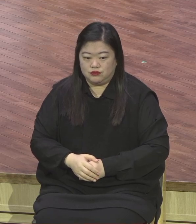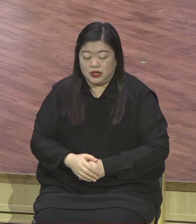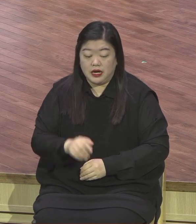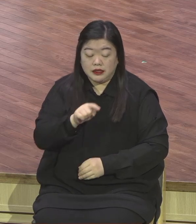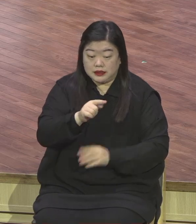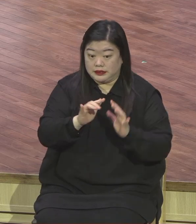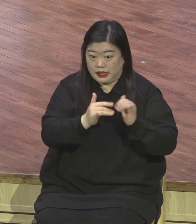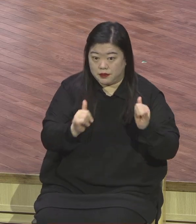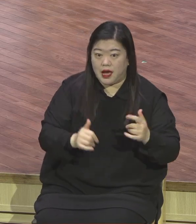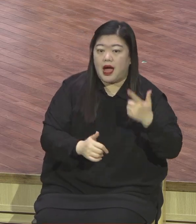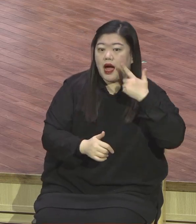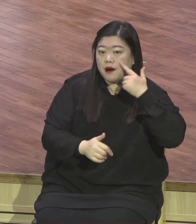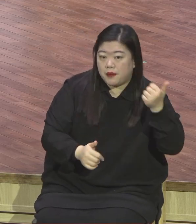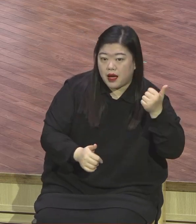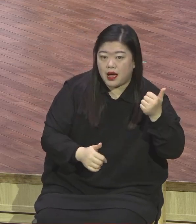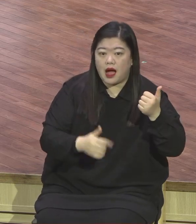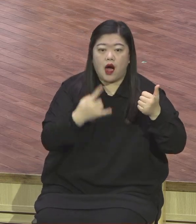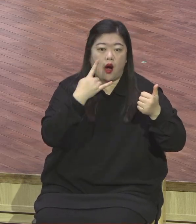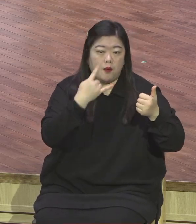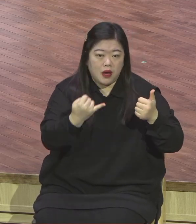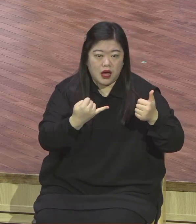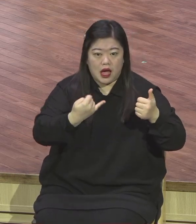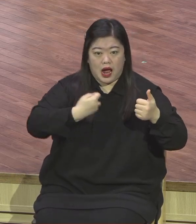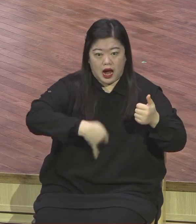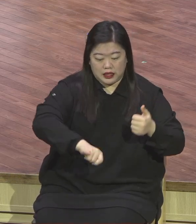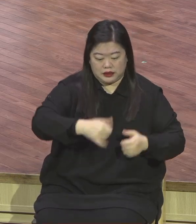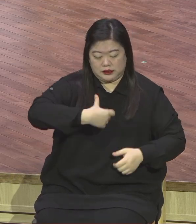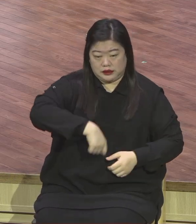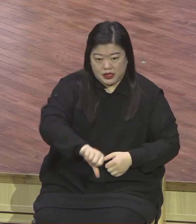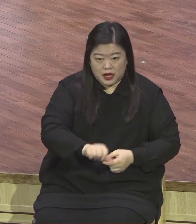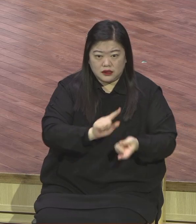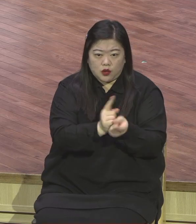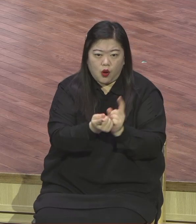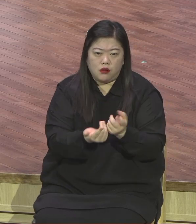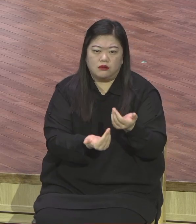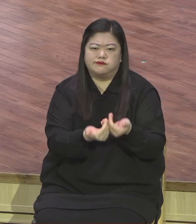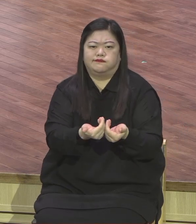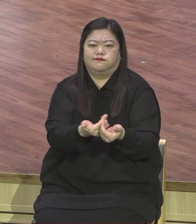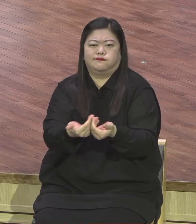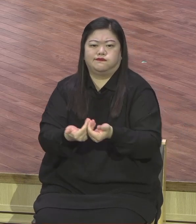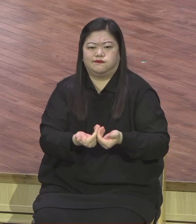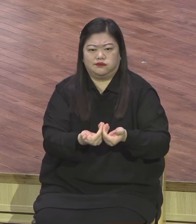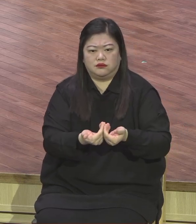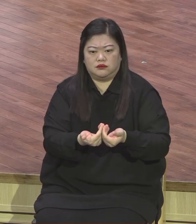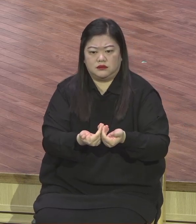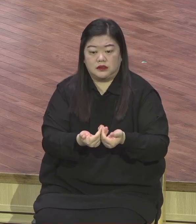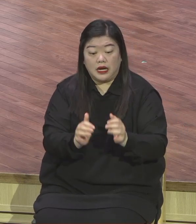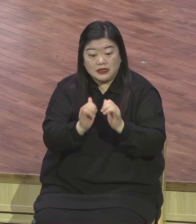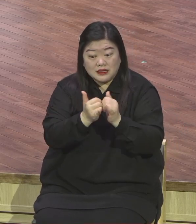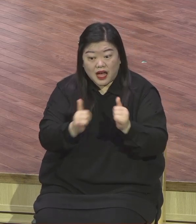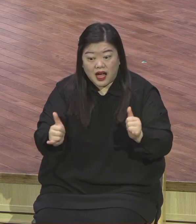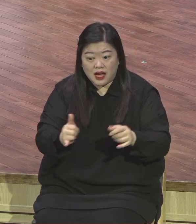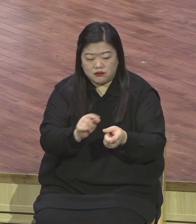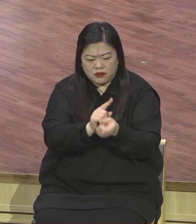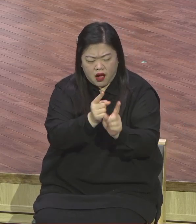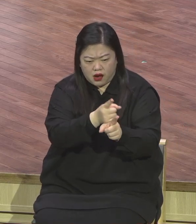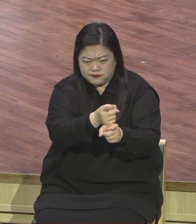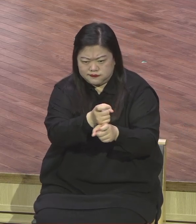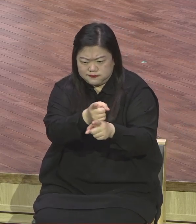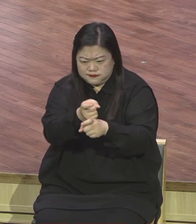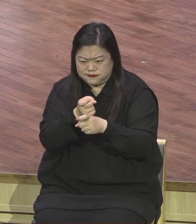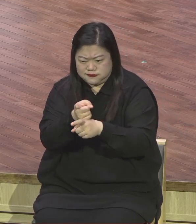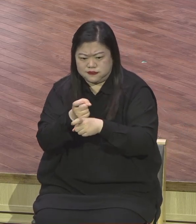그 아버지와 딸의 어머니와 며느리가 시어머니와 불화하게 하려 하미니 사람의 원수가 자기